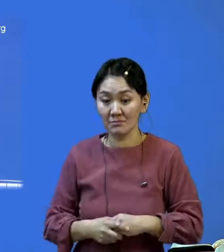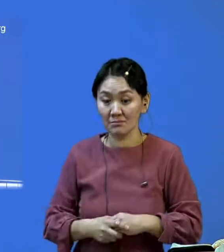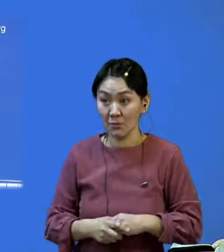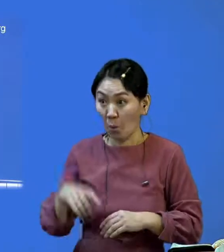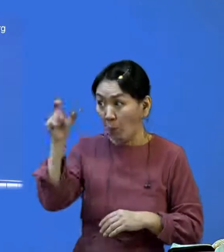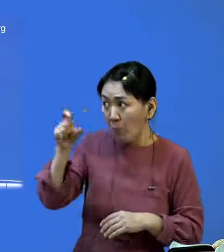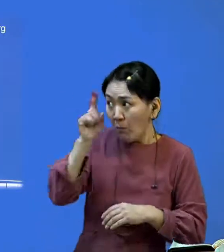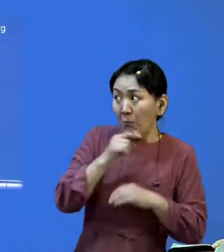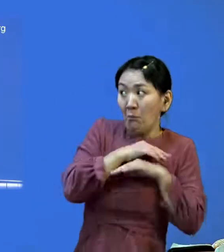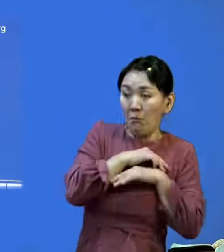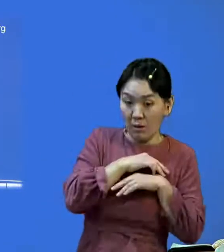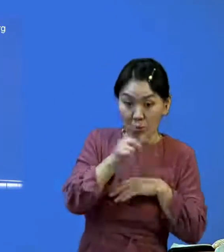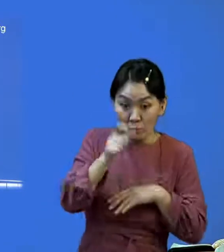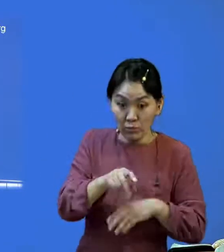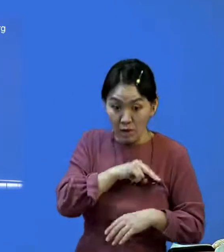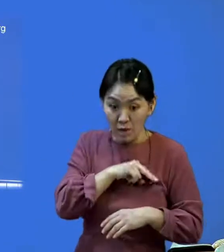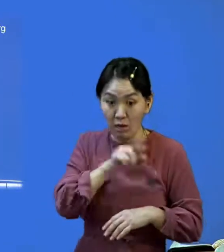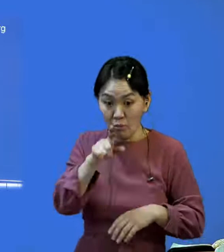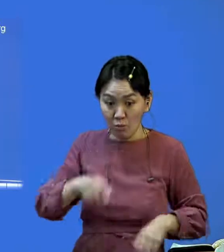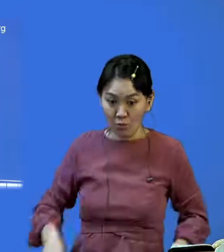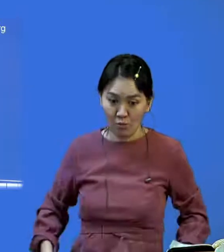Хүнээс айх юм уу?